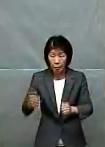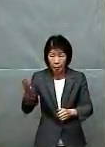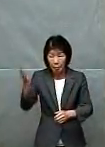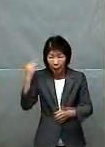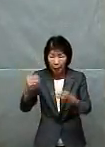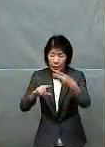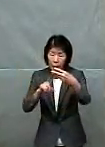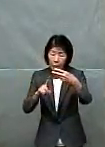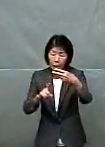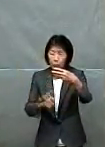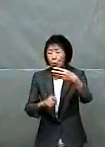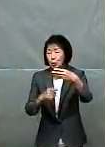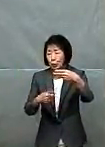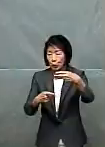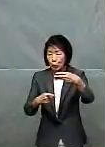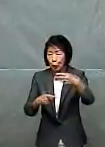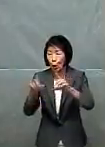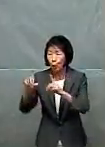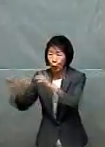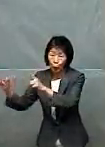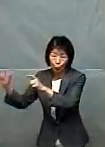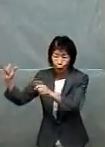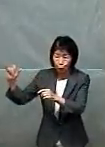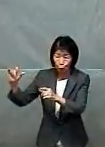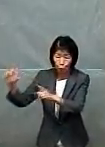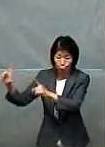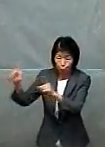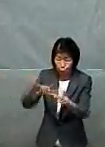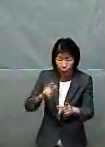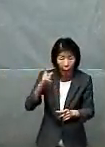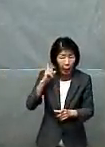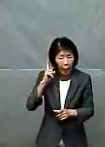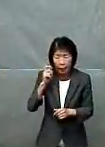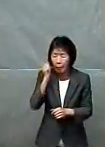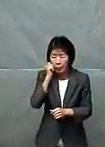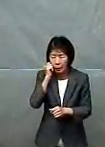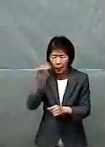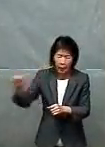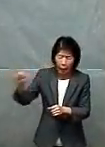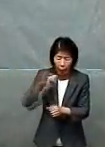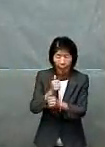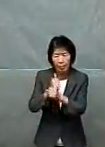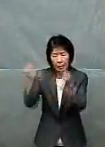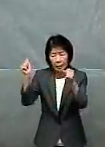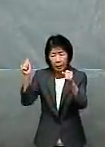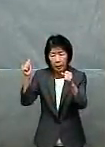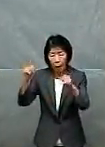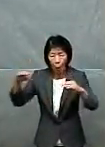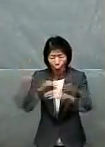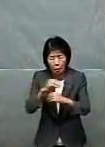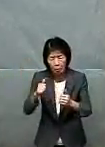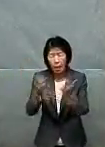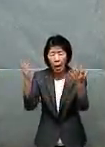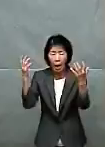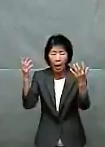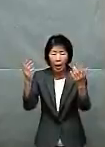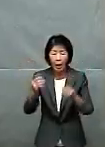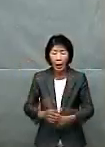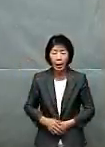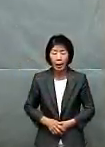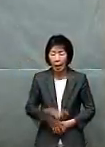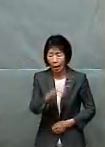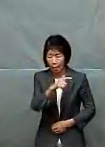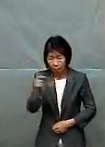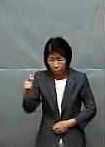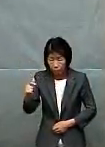場合は東京からも電話がかかりませんでした。携帯電話もかかりませんでした。骨盤も麻痺しました。なん